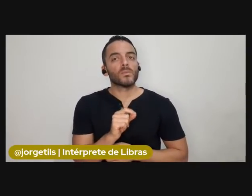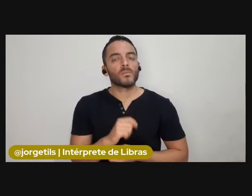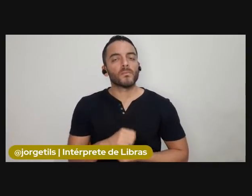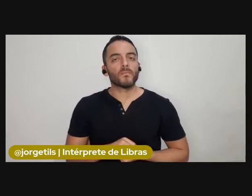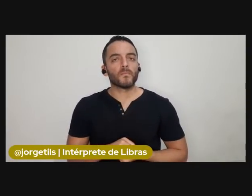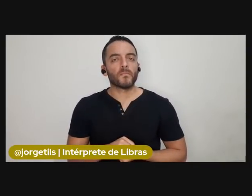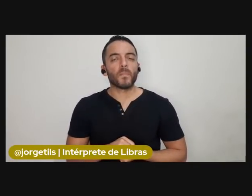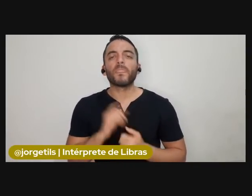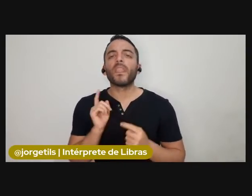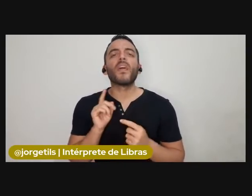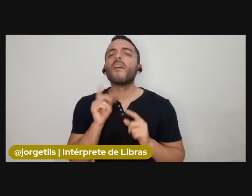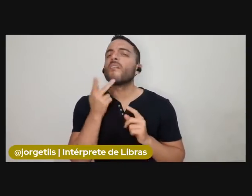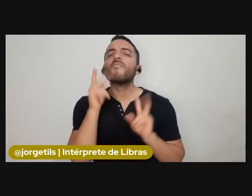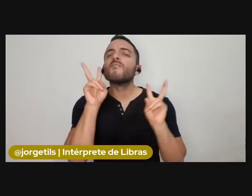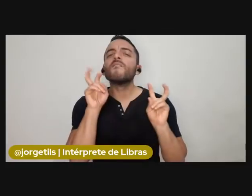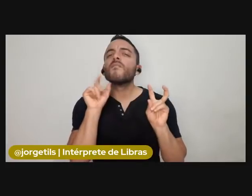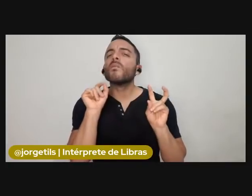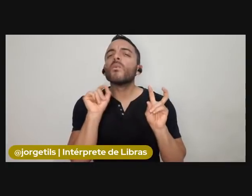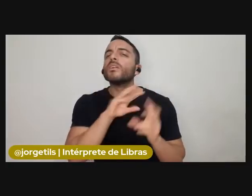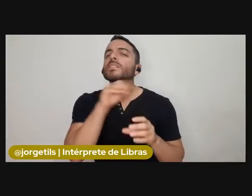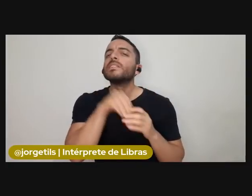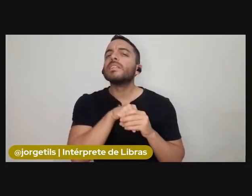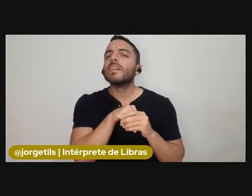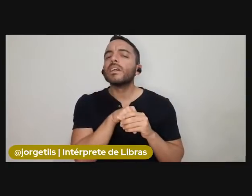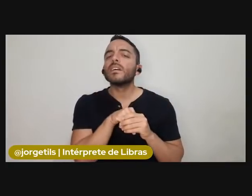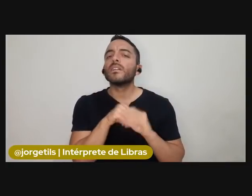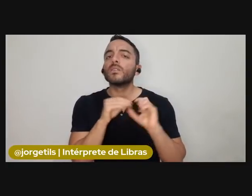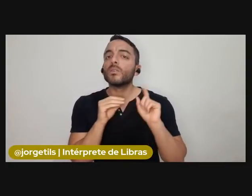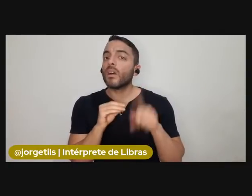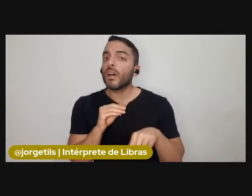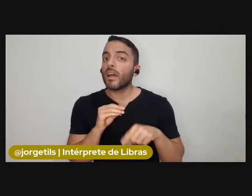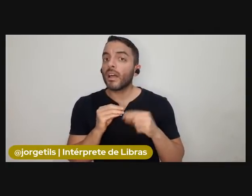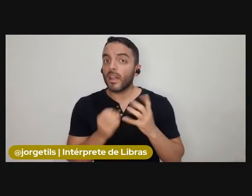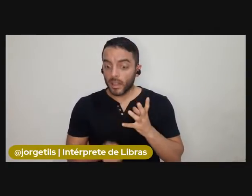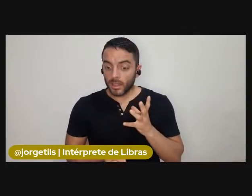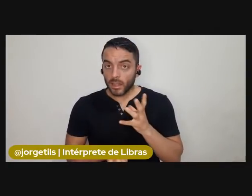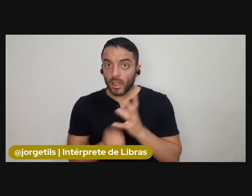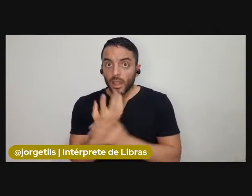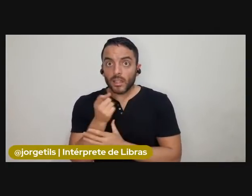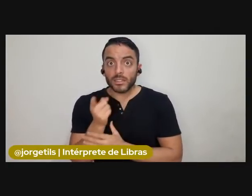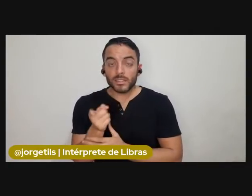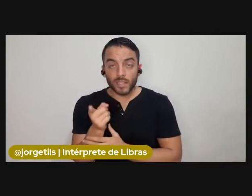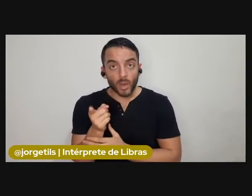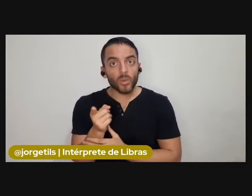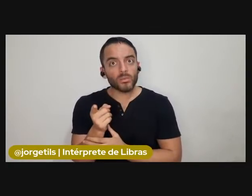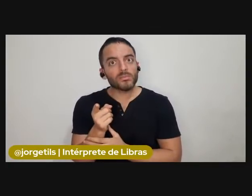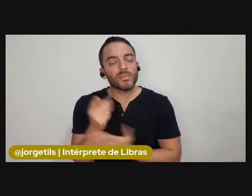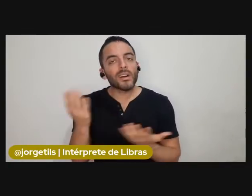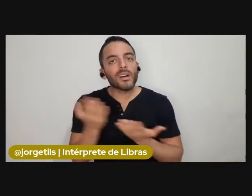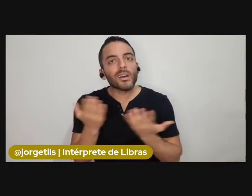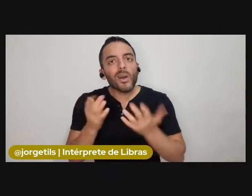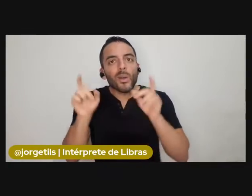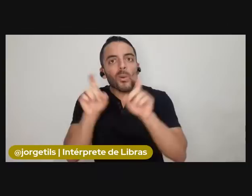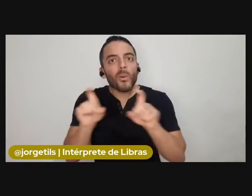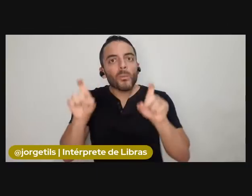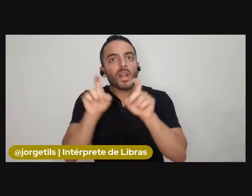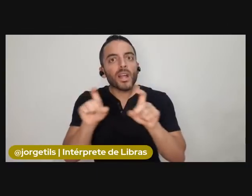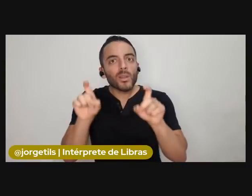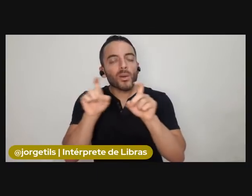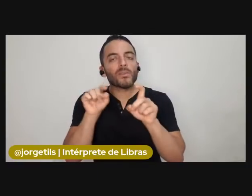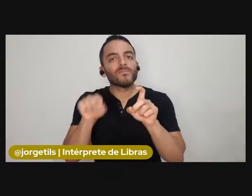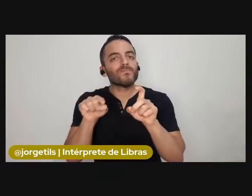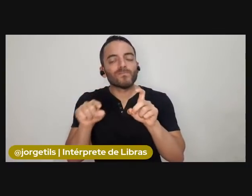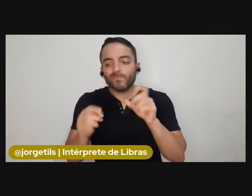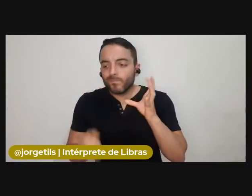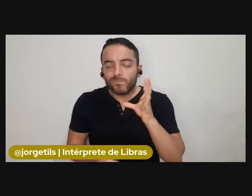desse trabalho, enfim, essa criação humana que é o computador, enfim, tudo, o advento do computador, o